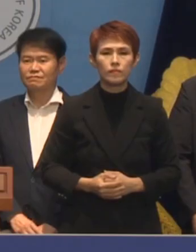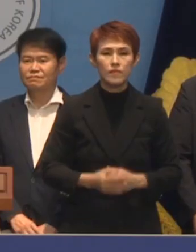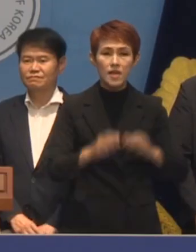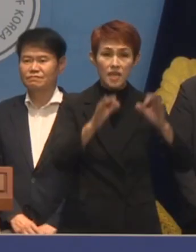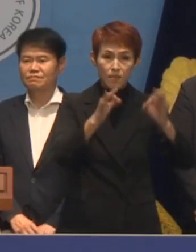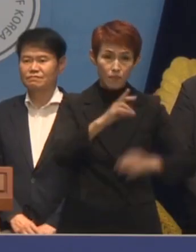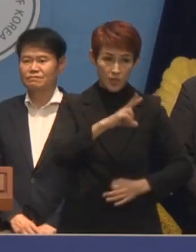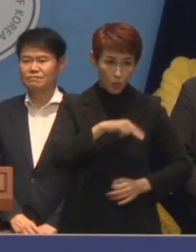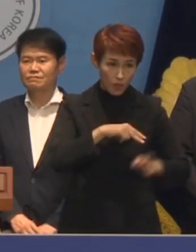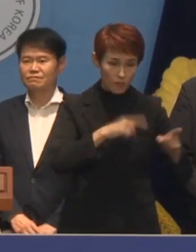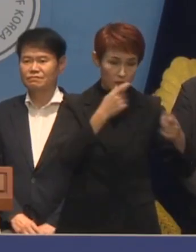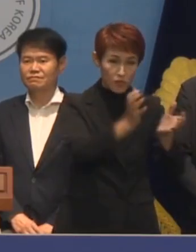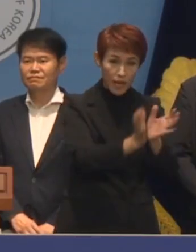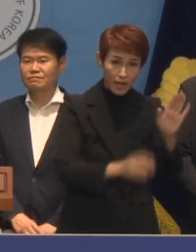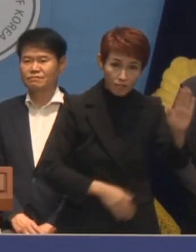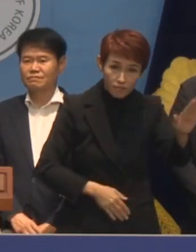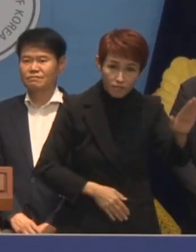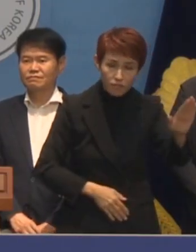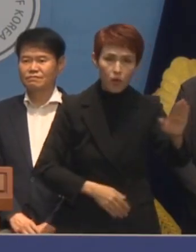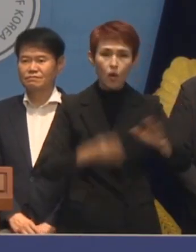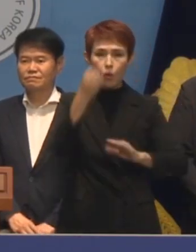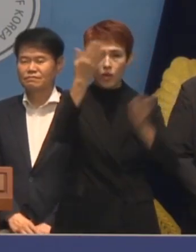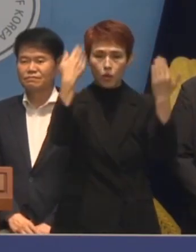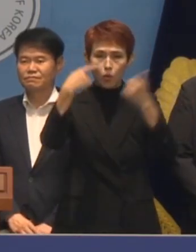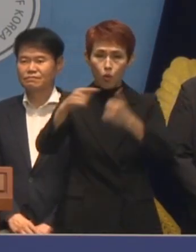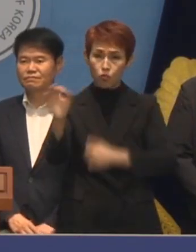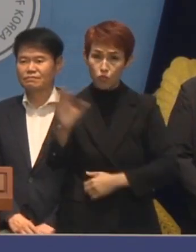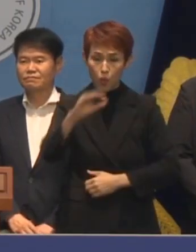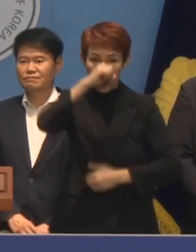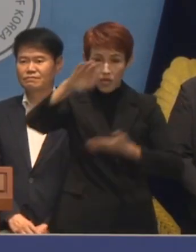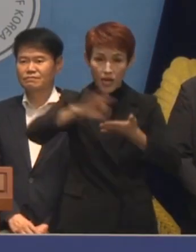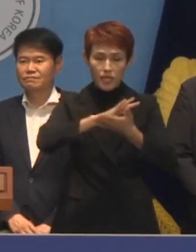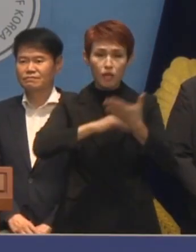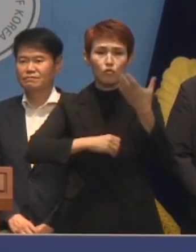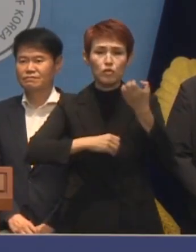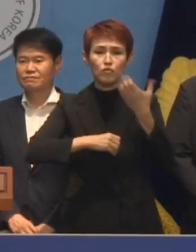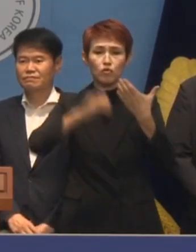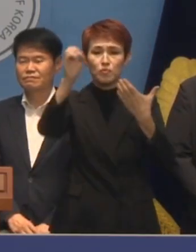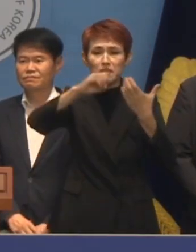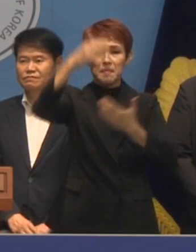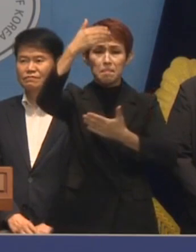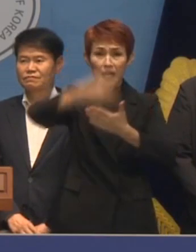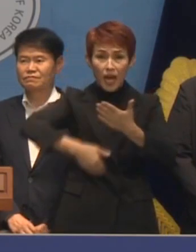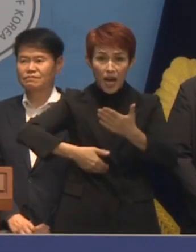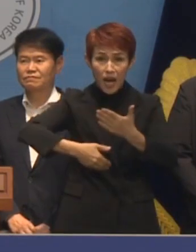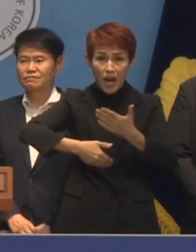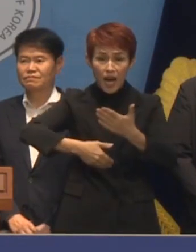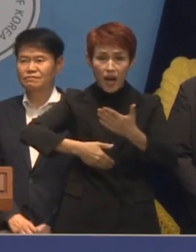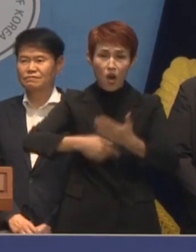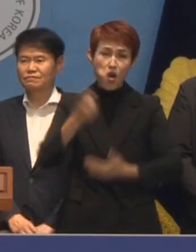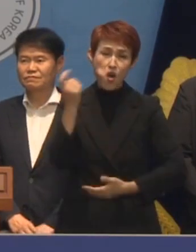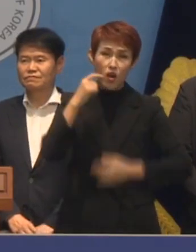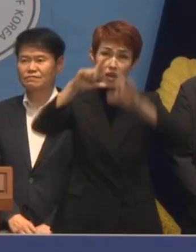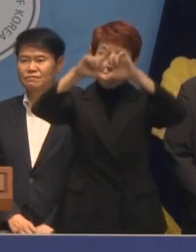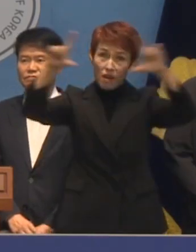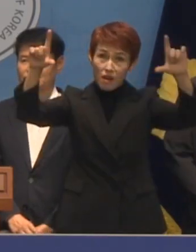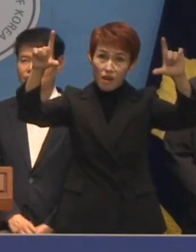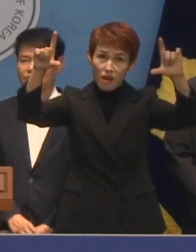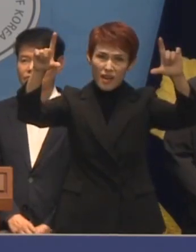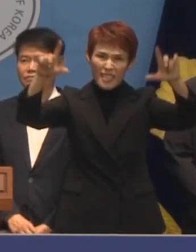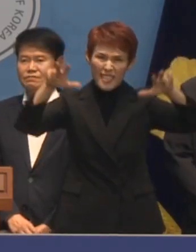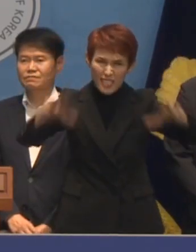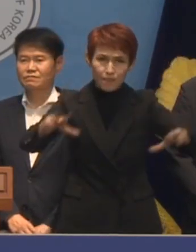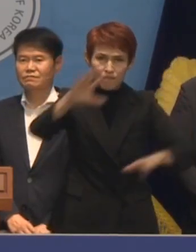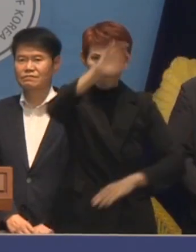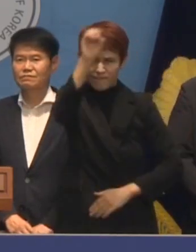김영배 의원과 민주당은 고교 무상교육 예산 99% 삭감, 거짓 현수막